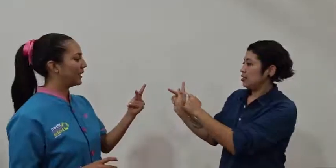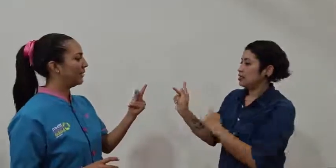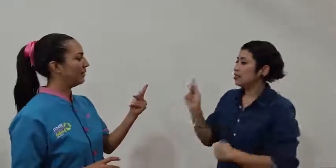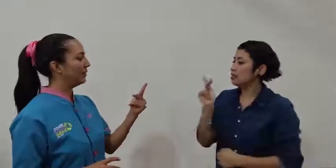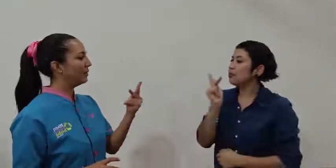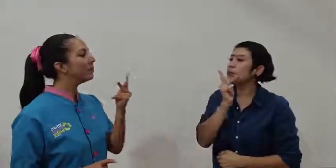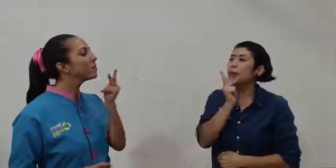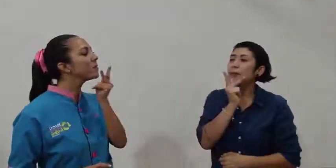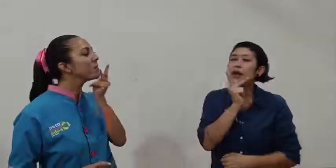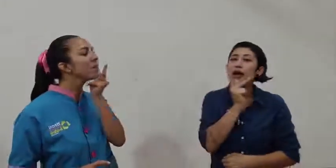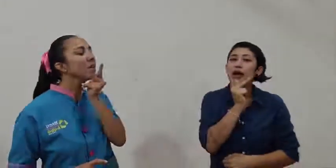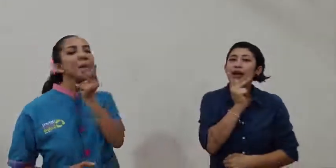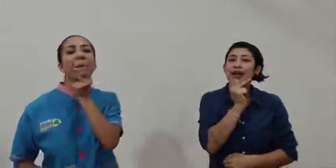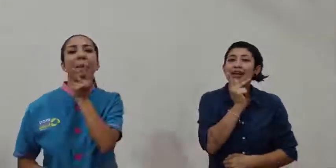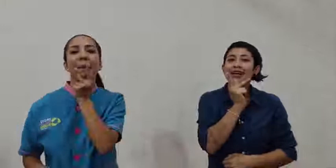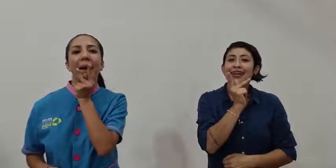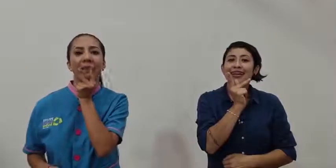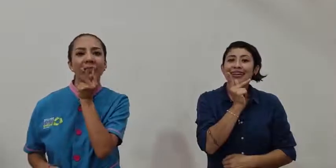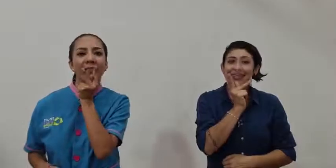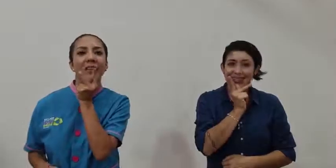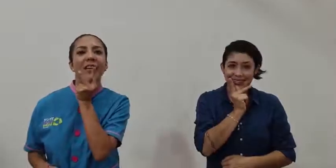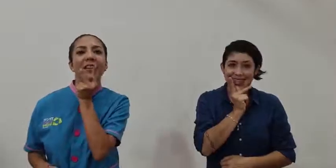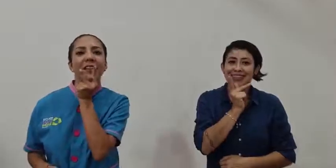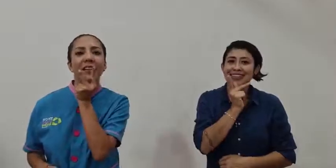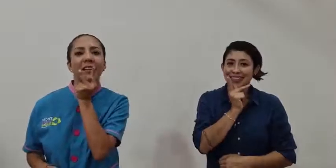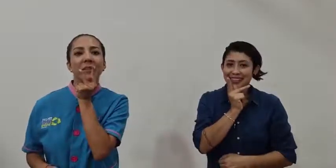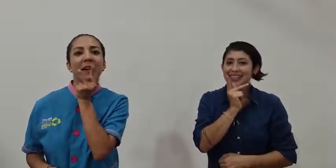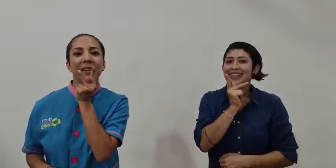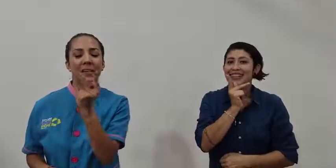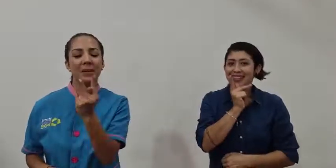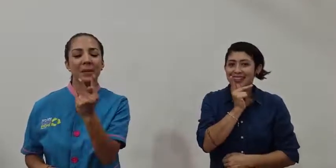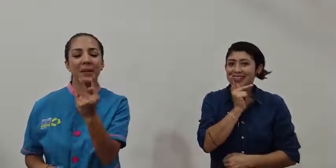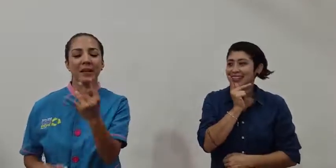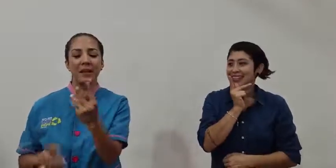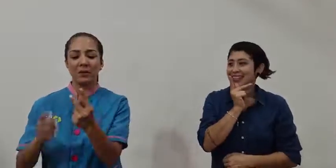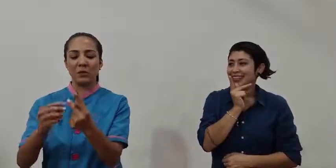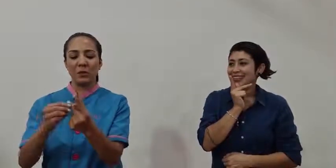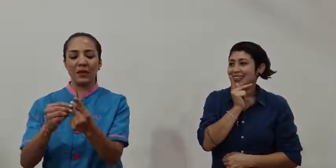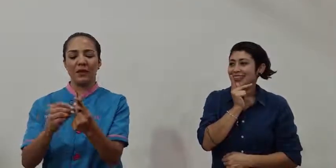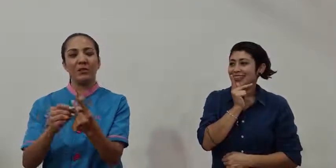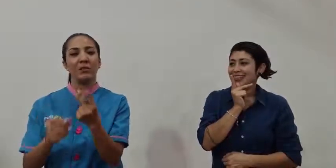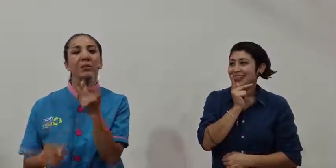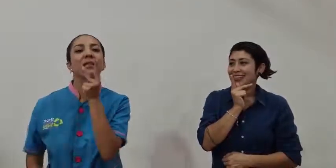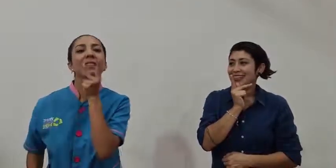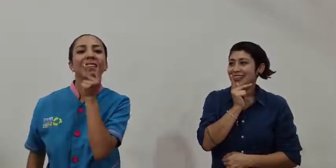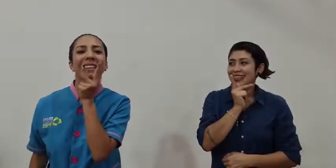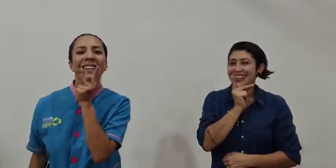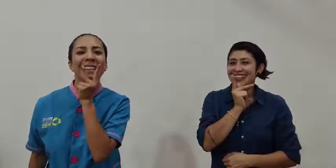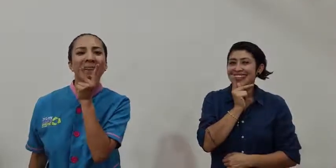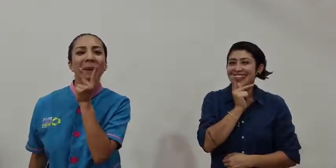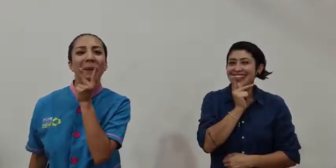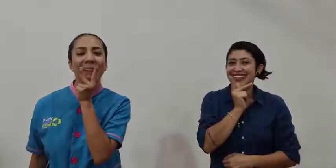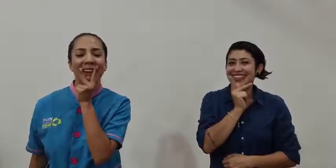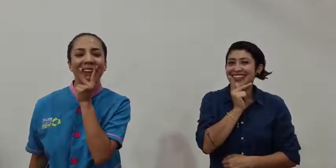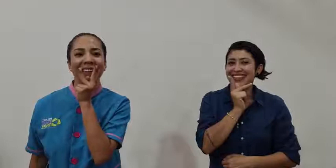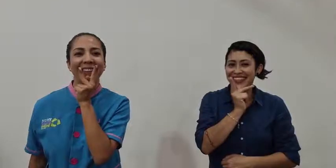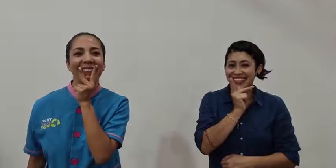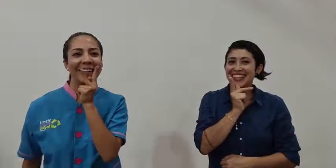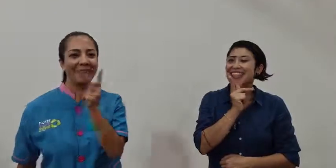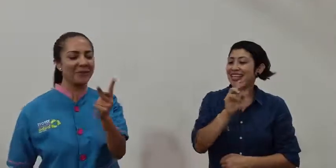así, papá, ok, para que se los aprendan a sus pequeñitos, no, bueno, papá, ok,